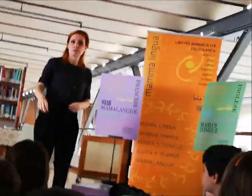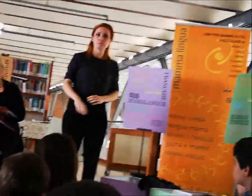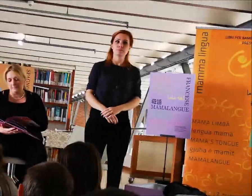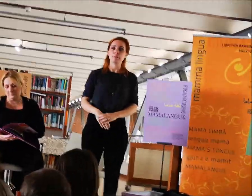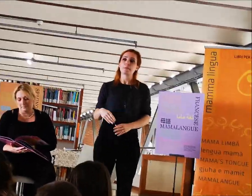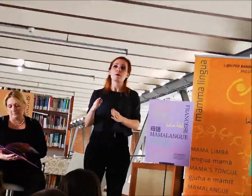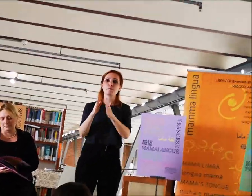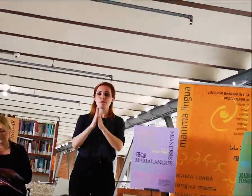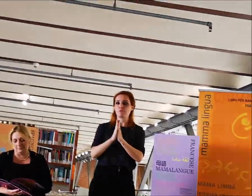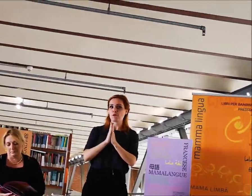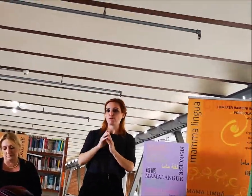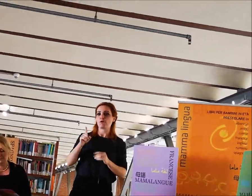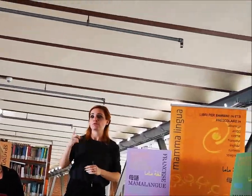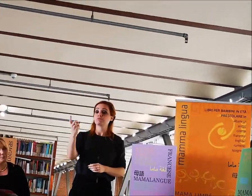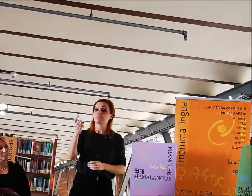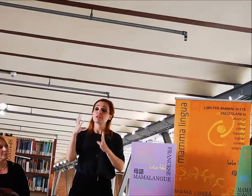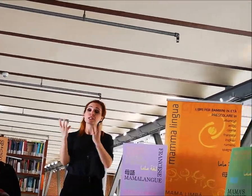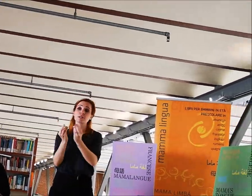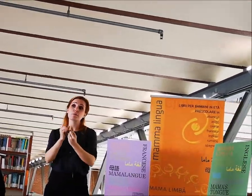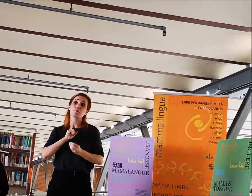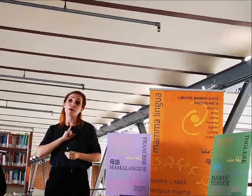Vieni con me.